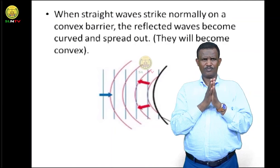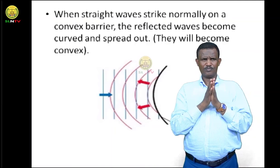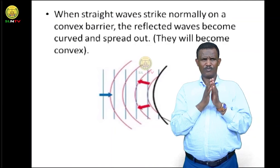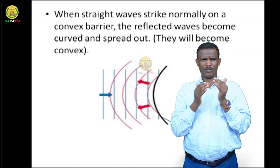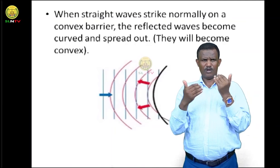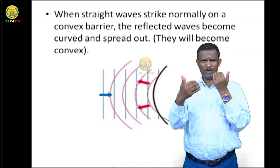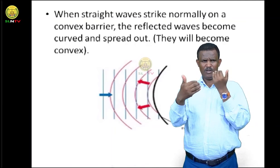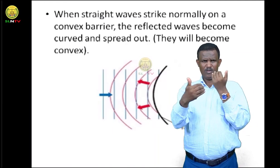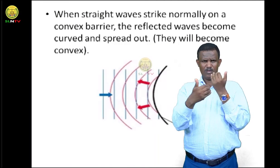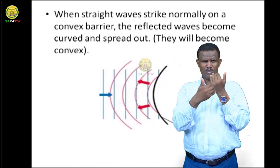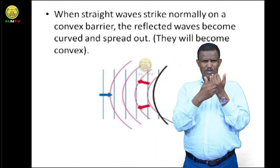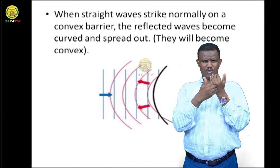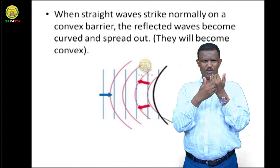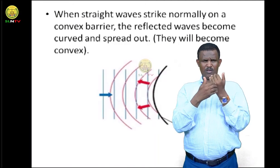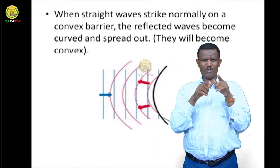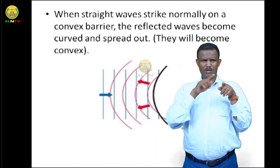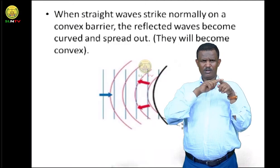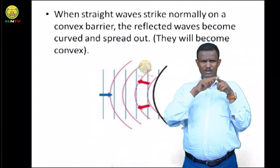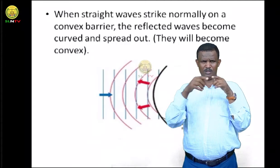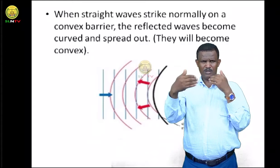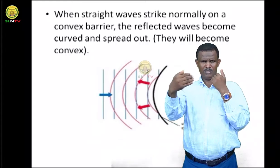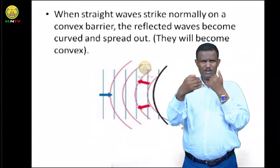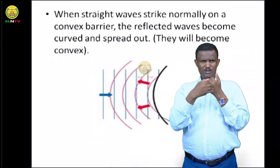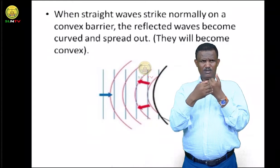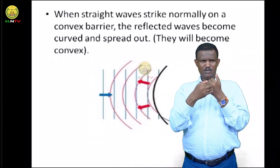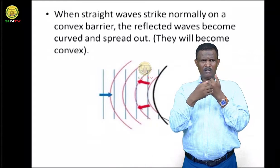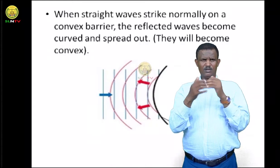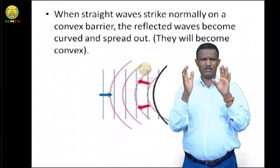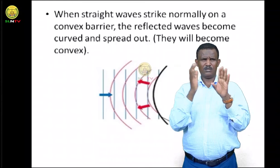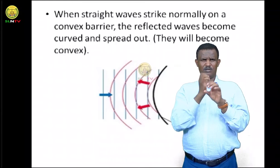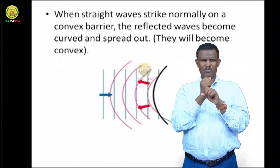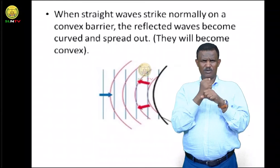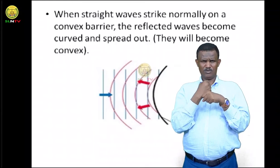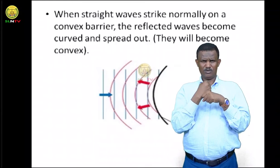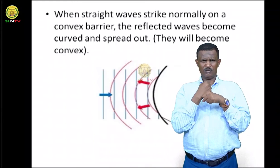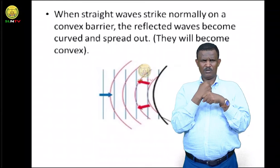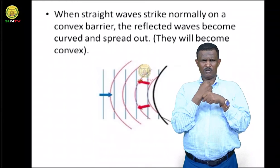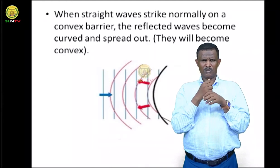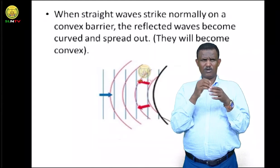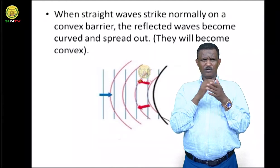ku dhacdo plane concave ee convex ah iyaduna waxay sameynaysaa asa convex